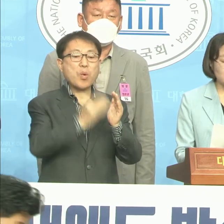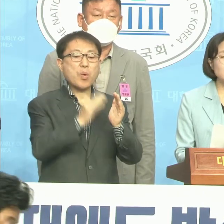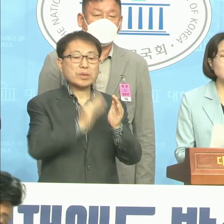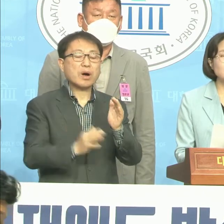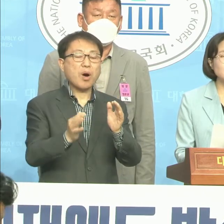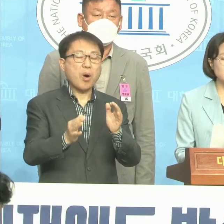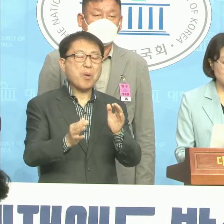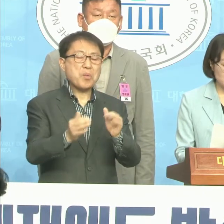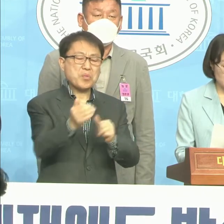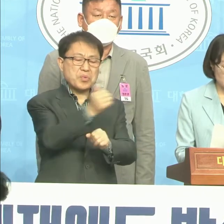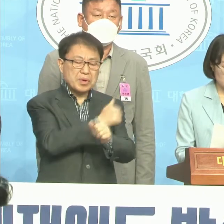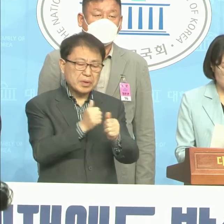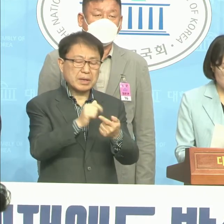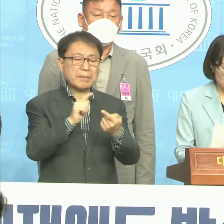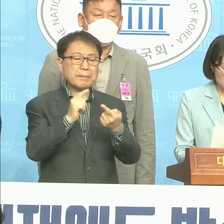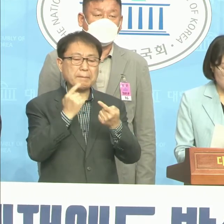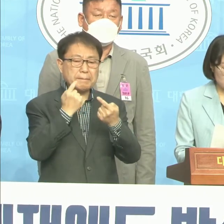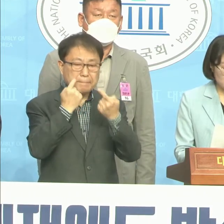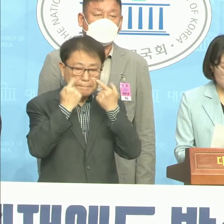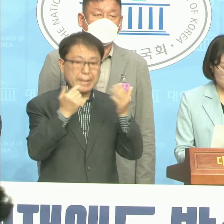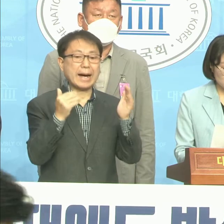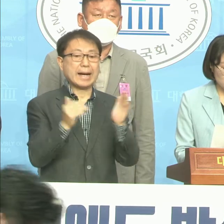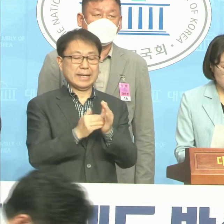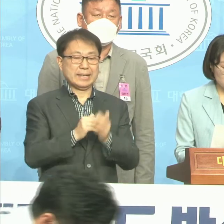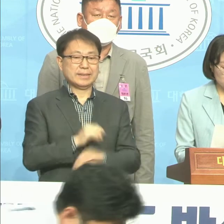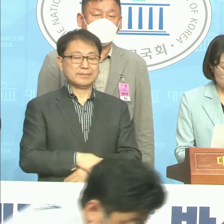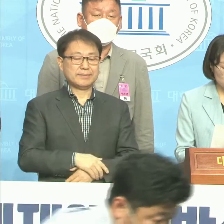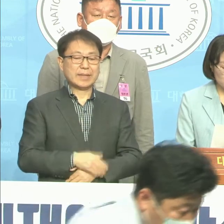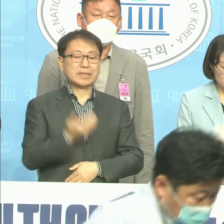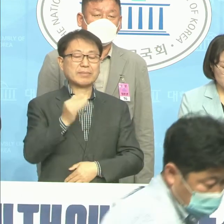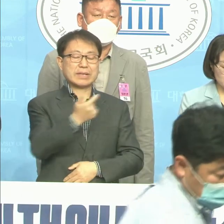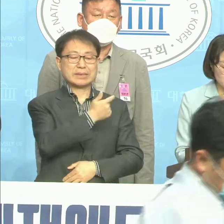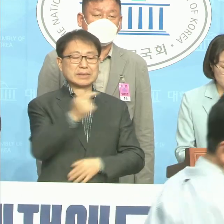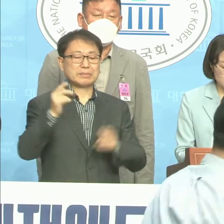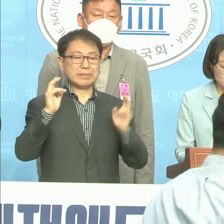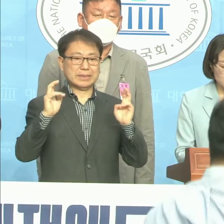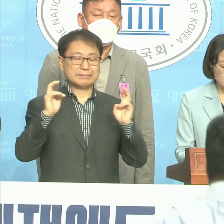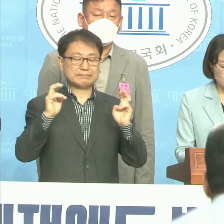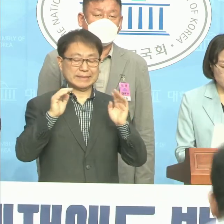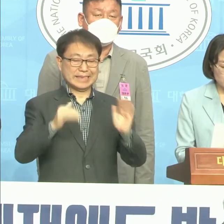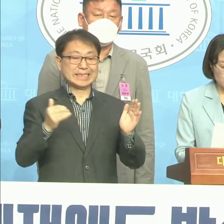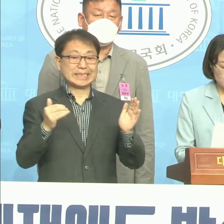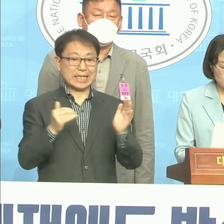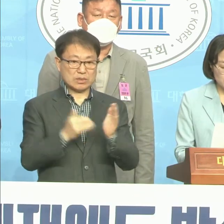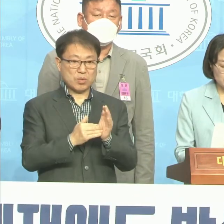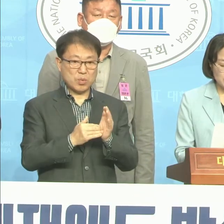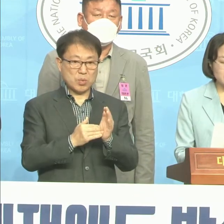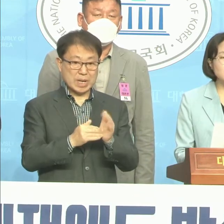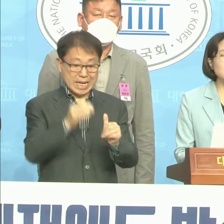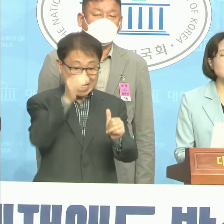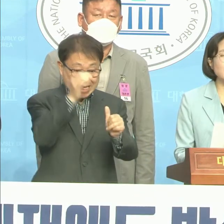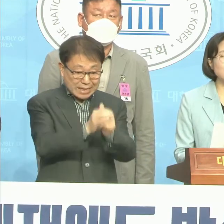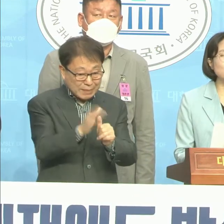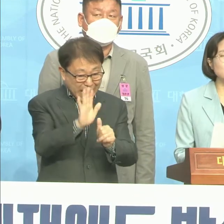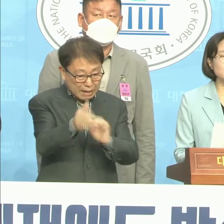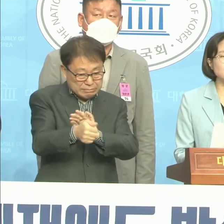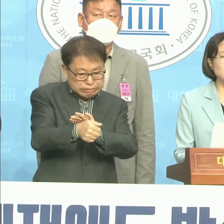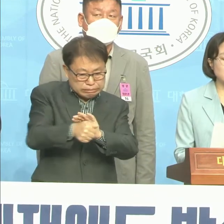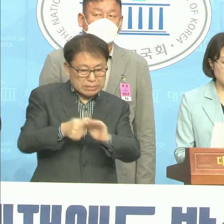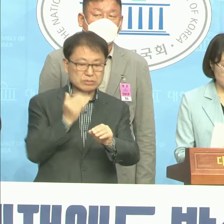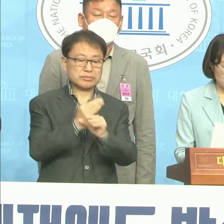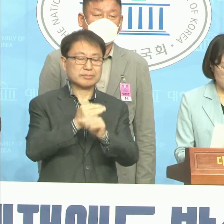이끌어 낸 데 따른 것입니다 하지만 대기업 조선 산사는 지금까지 더 책임을 인정하지 않고